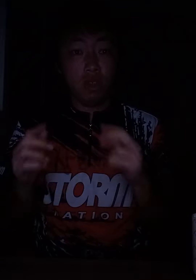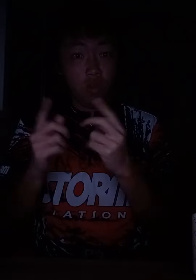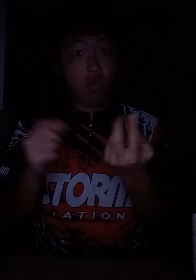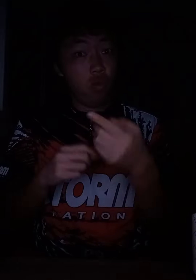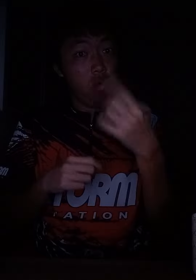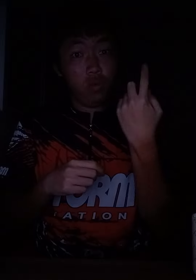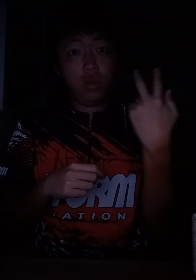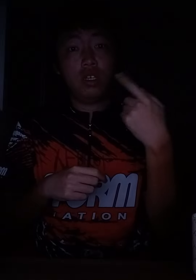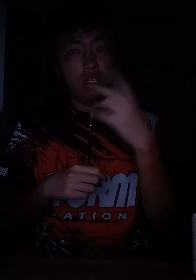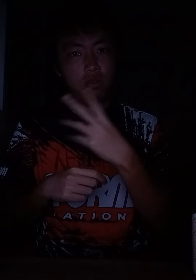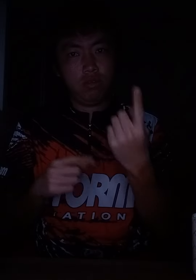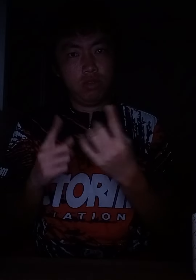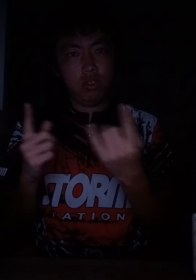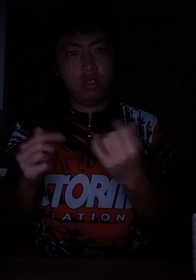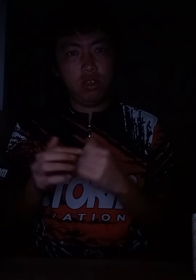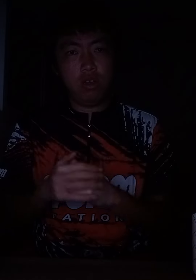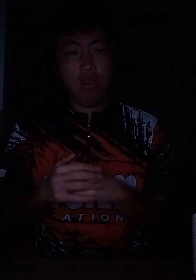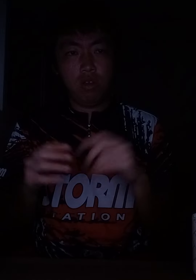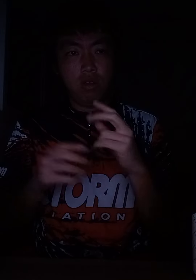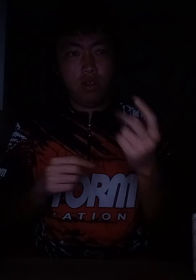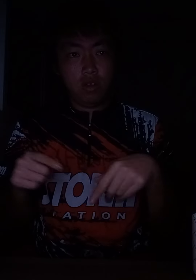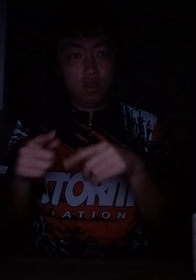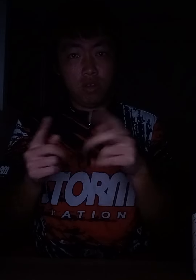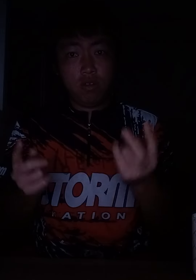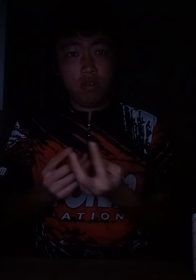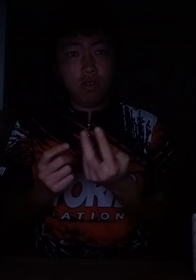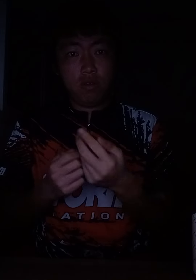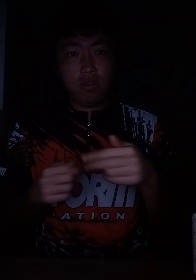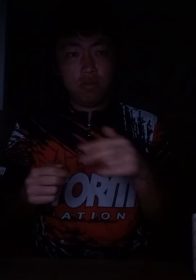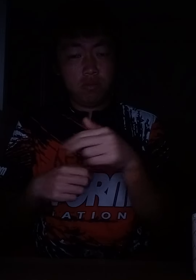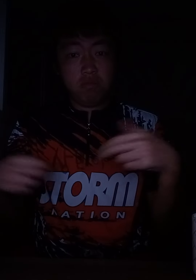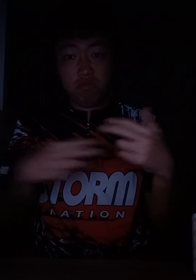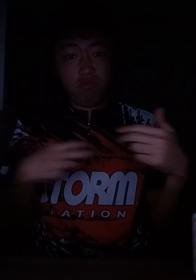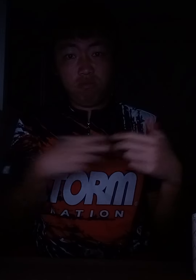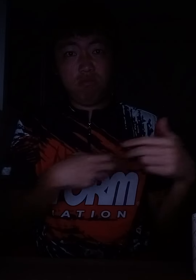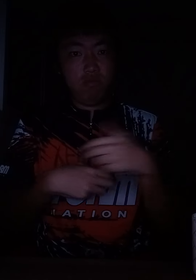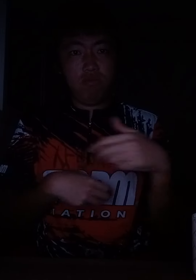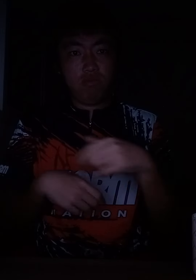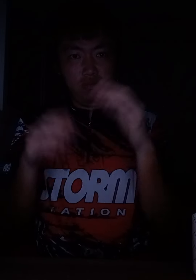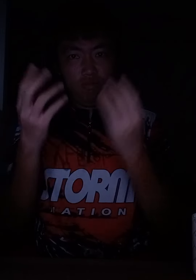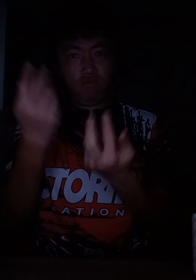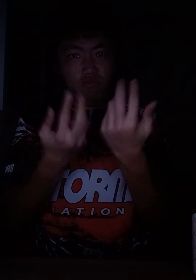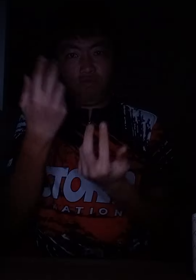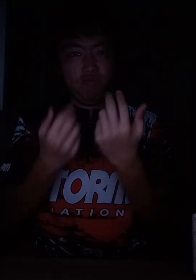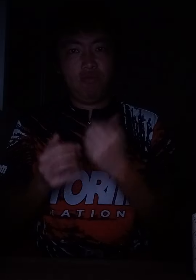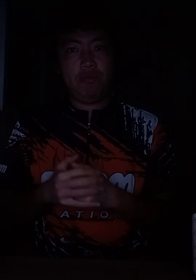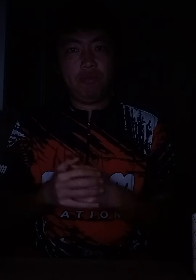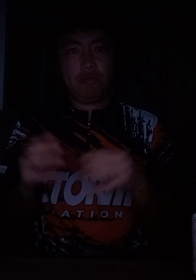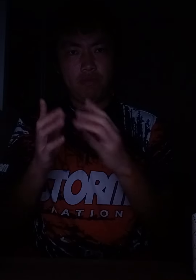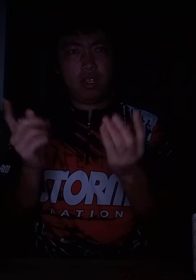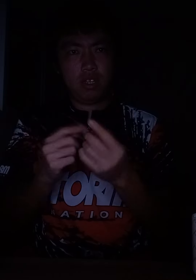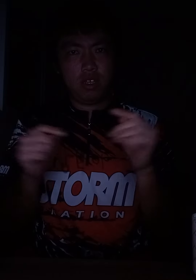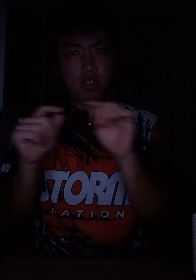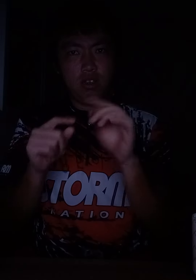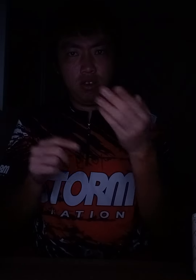어제 오후 5시 10분쯤에는 경기도 고양시 덕제동을 지나는 버스에서 불이 났습니다. 다행히 승객들은 긴급히 대피해